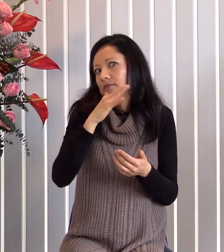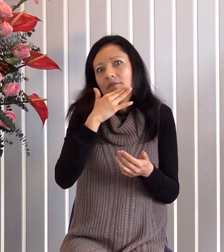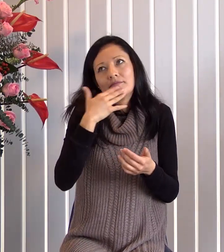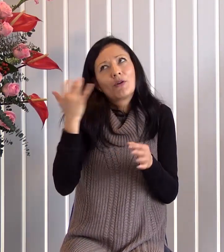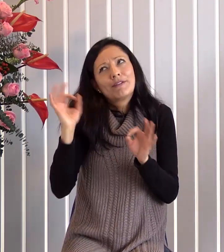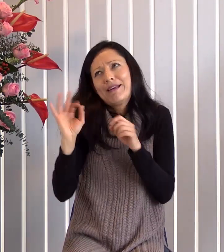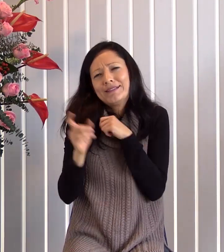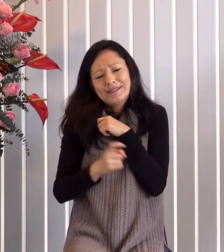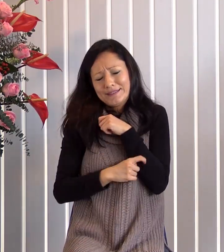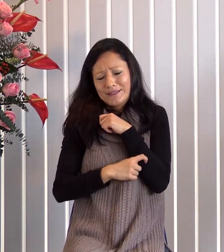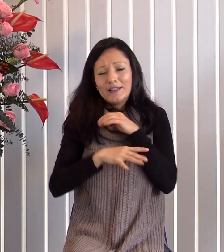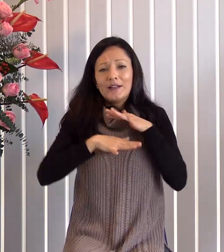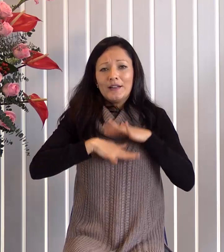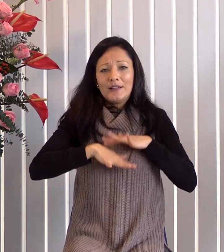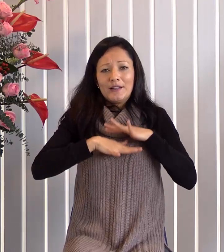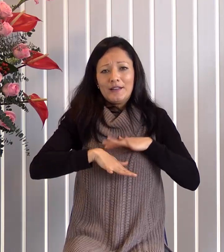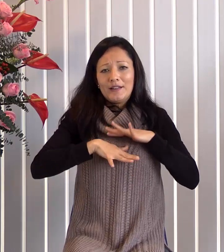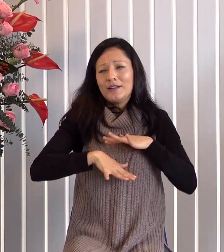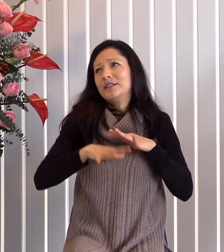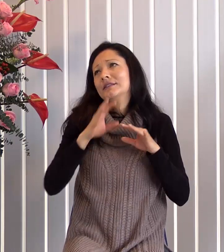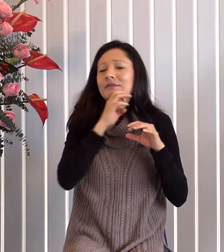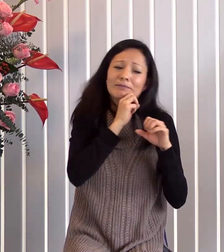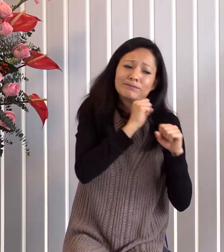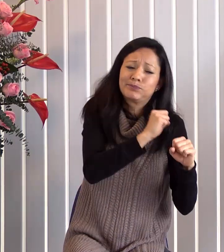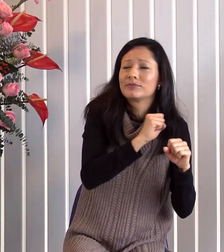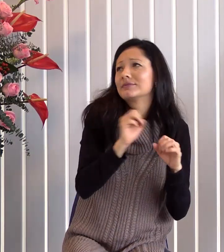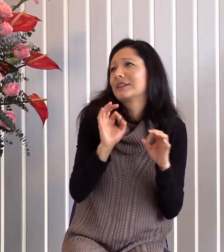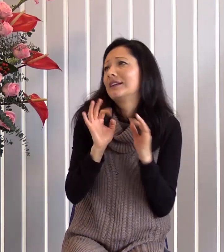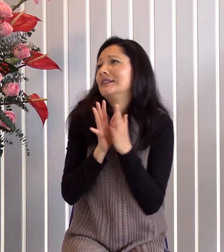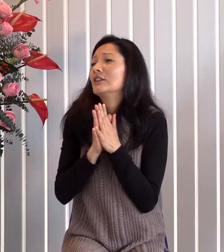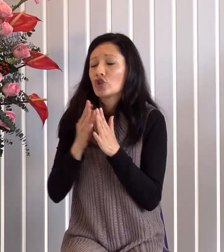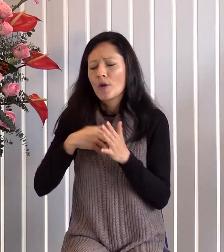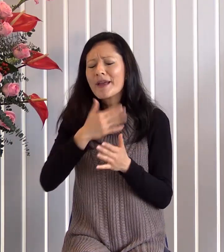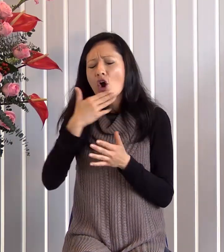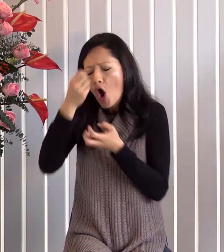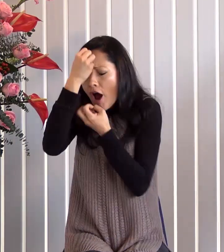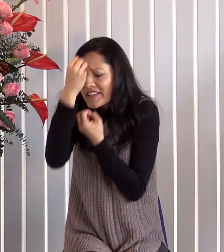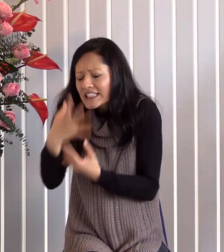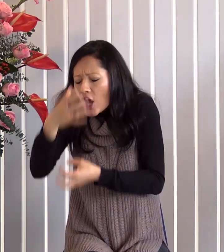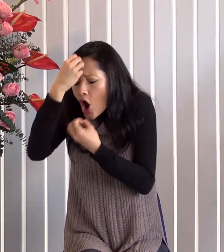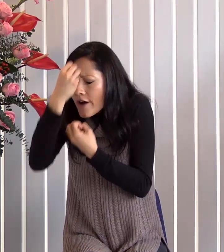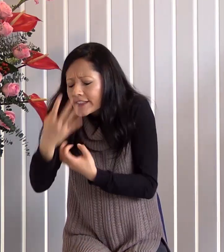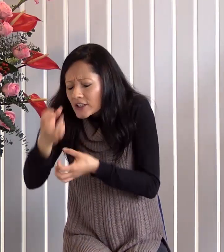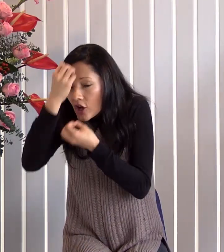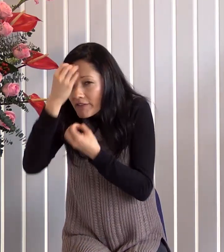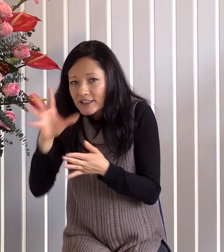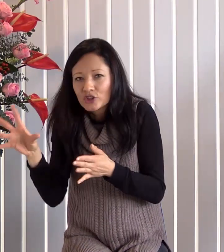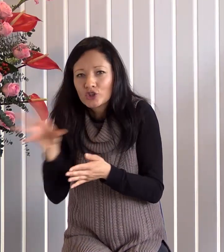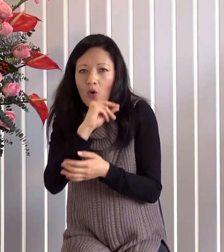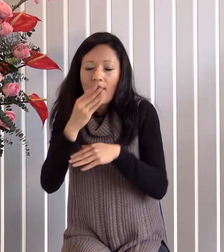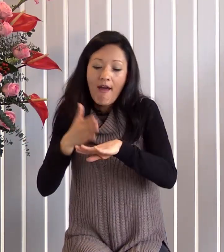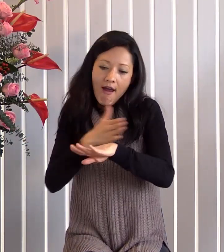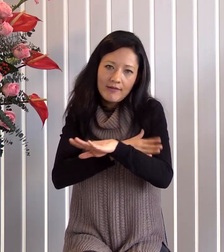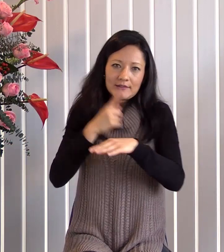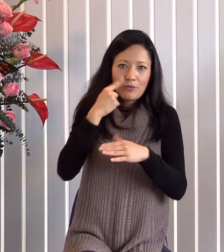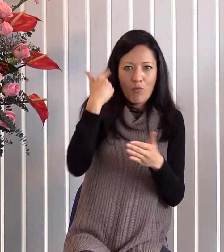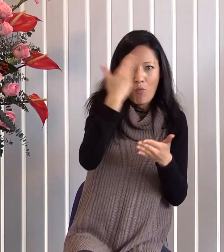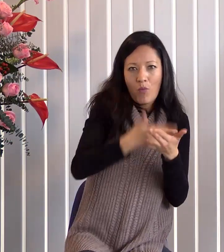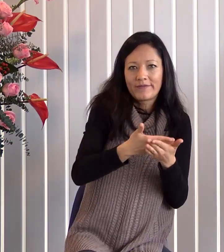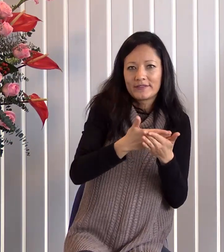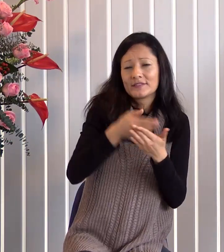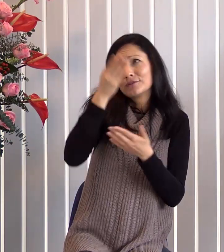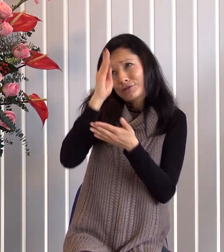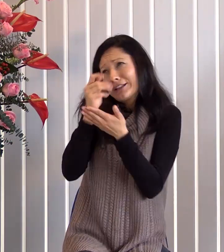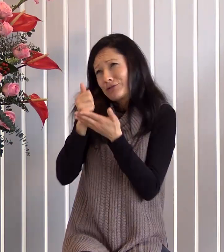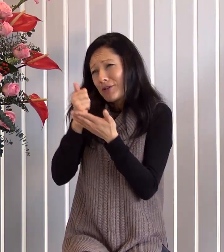Ay, no, Señor, ¿sabes qué? No nos metas en tentación. Yo más bien voy a obedecer antes de ser tentado, antes de ser probado. Señor,